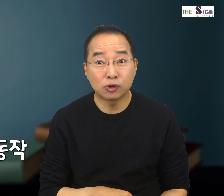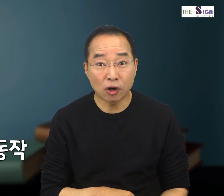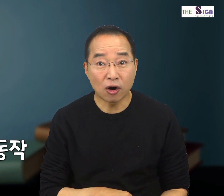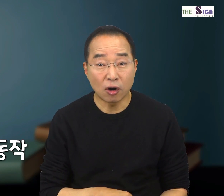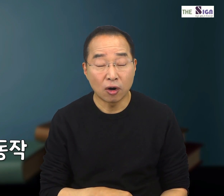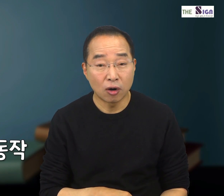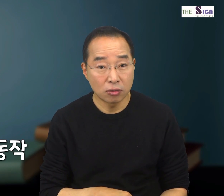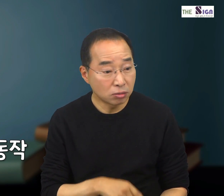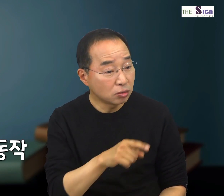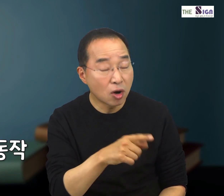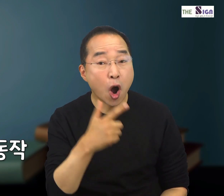불러.